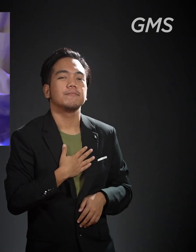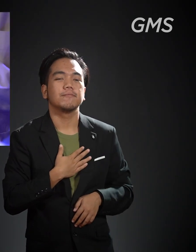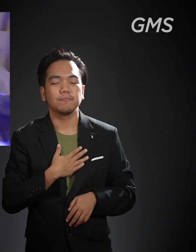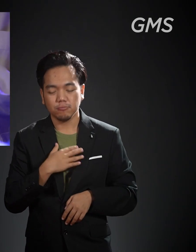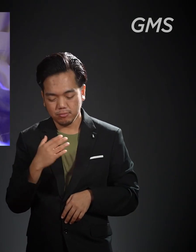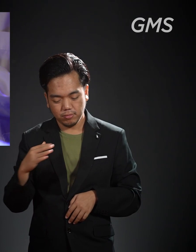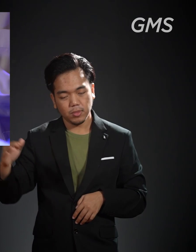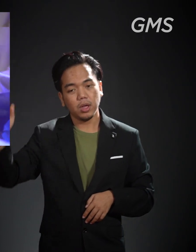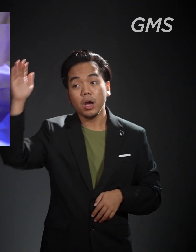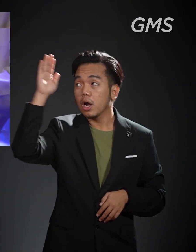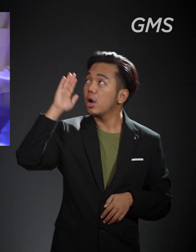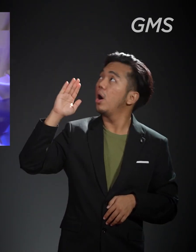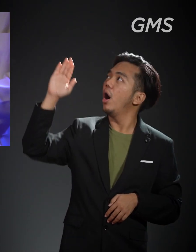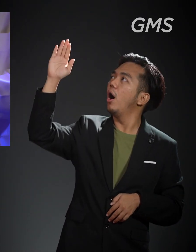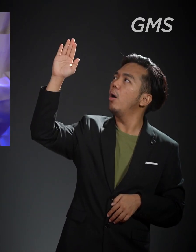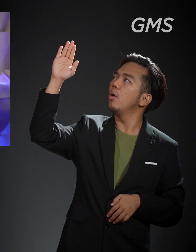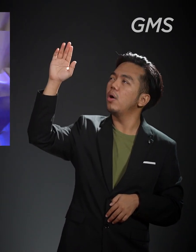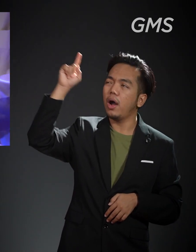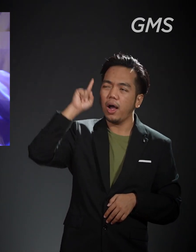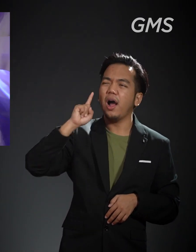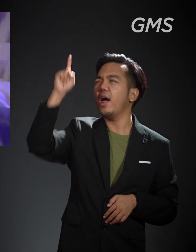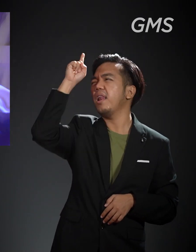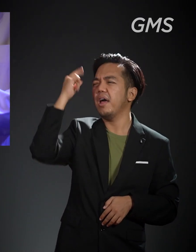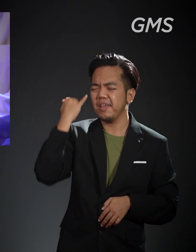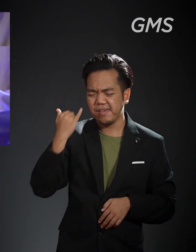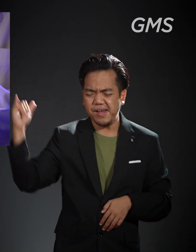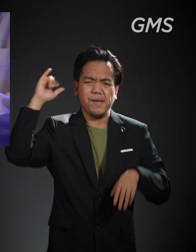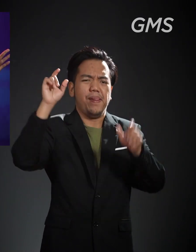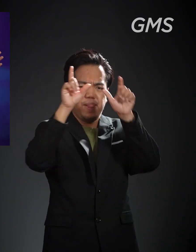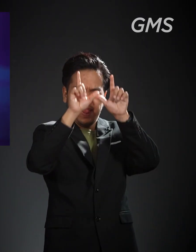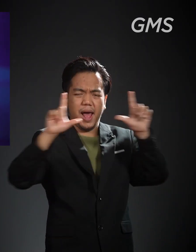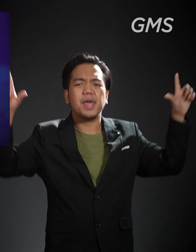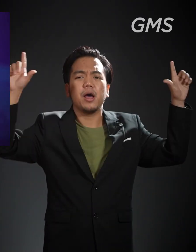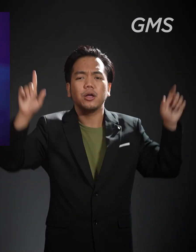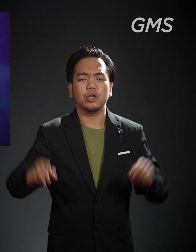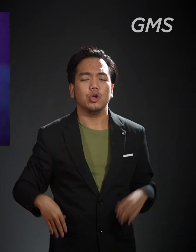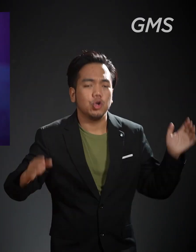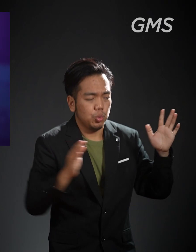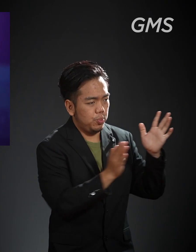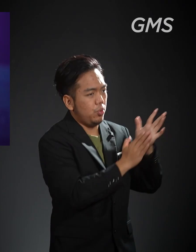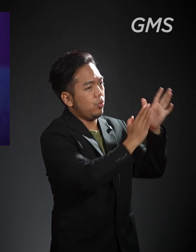Engkau. Kau Allah yang layak